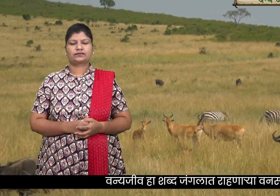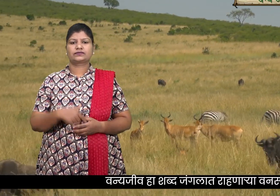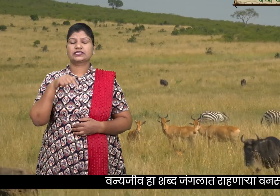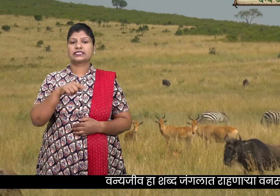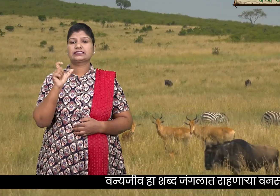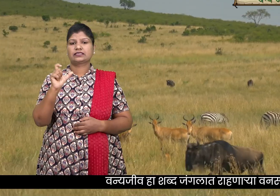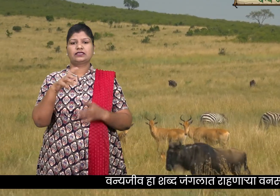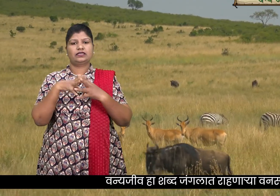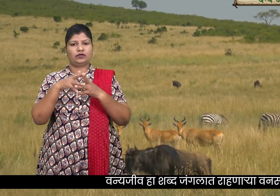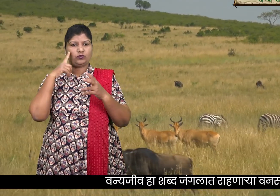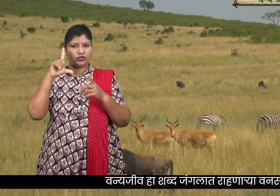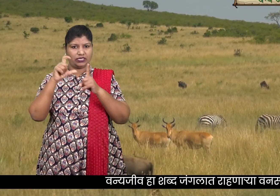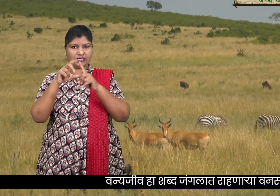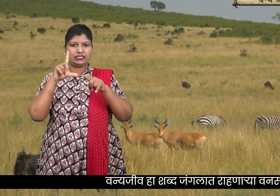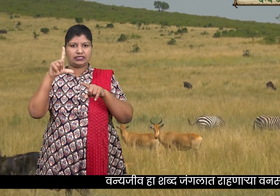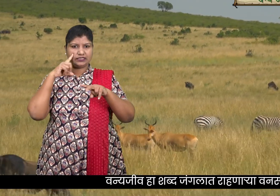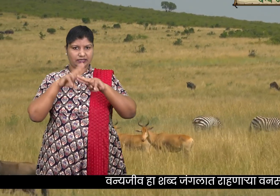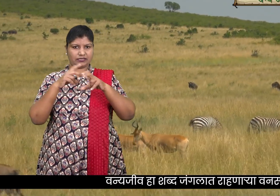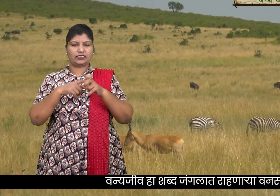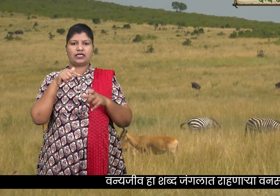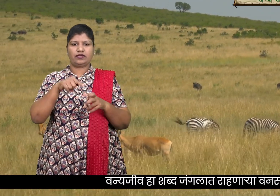वन्यजीव हा शब्द जंगलात राहणाऱ्या वनस्पती